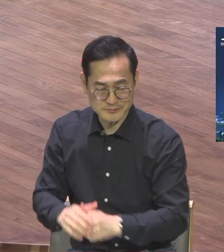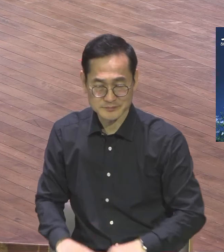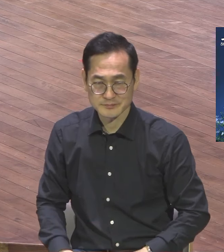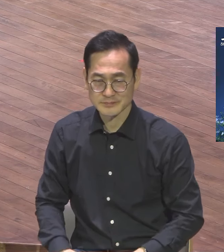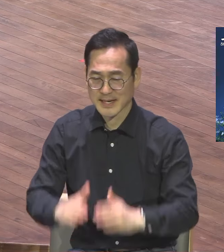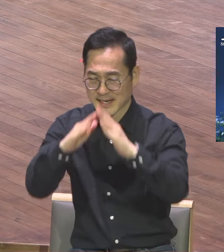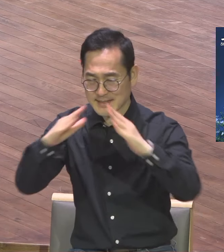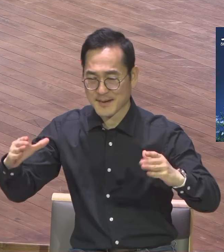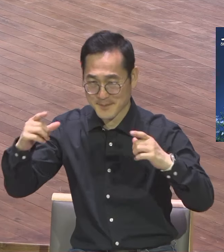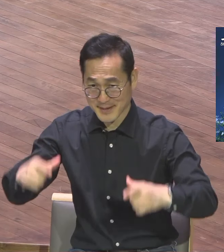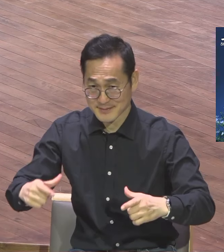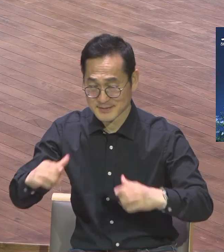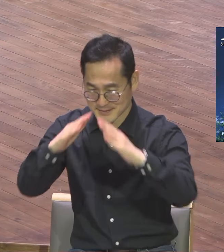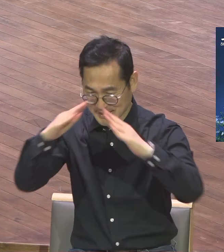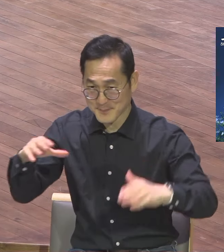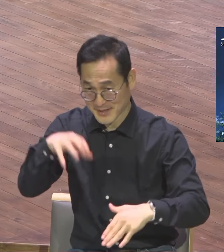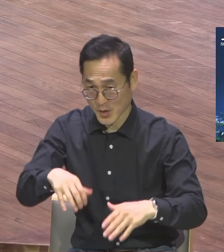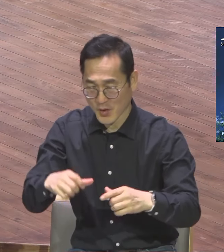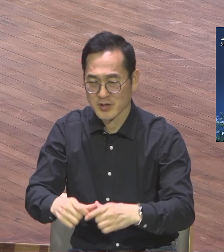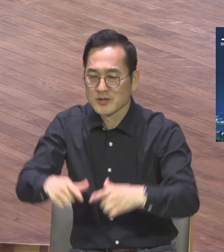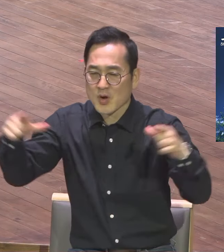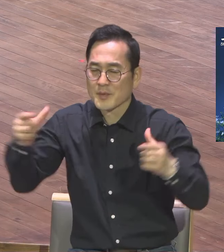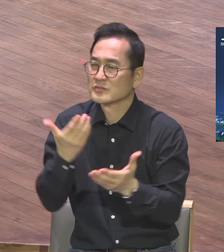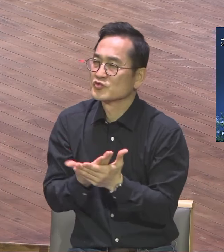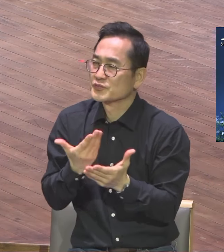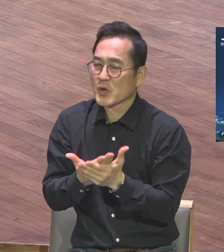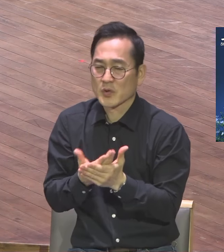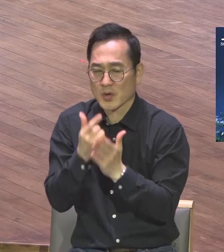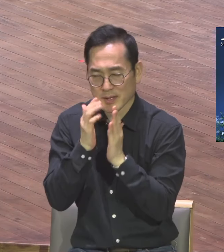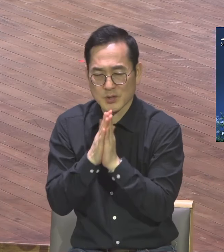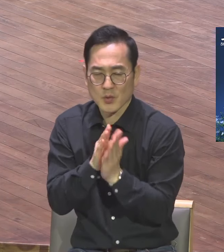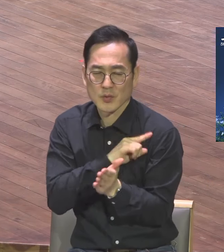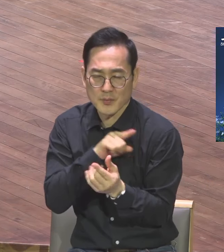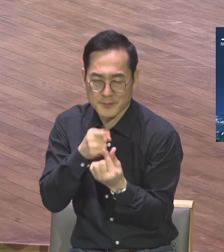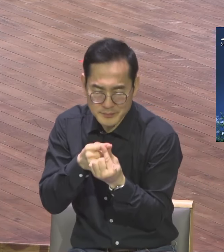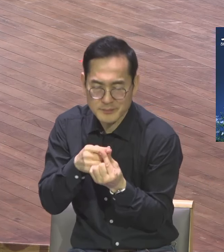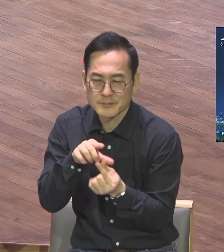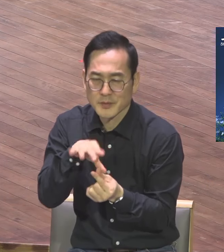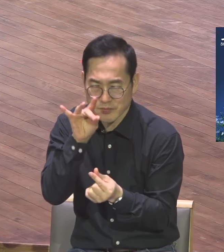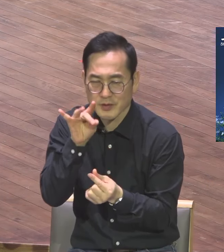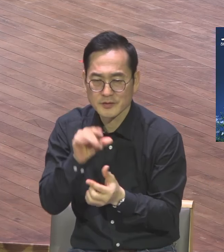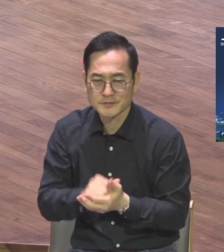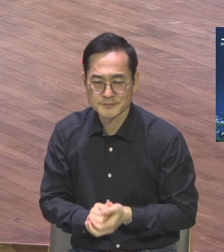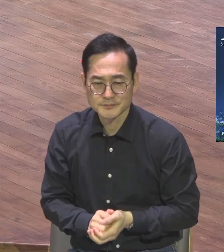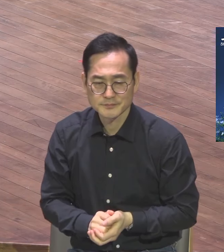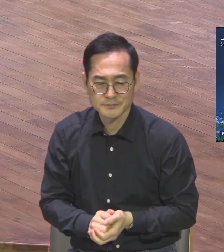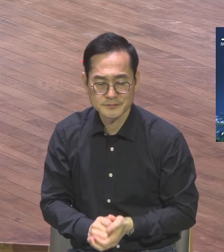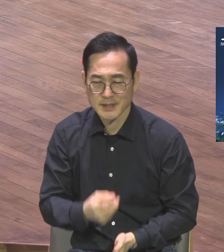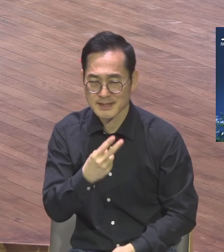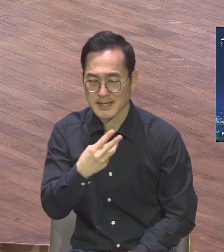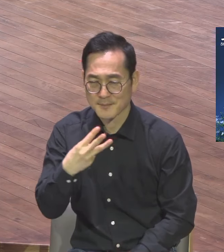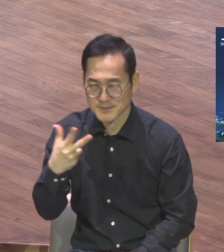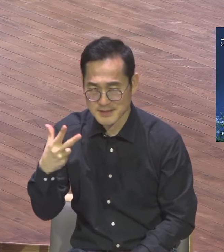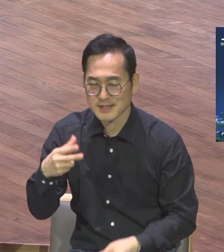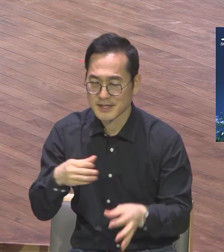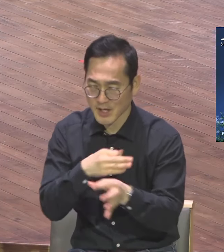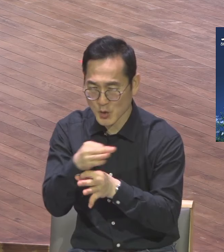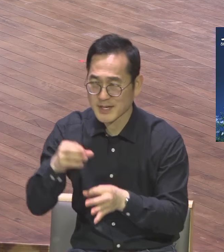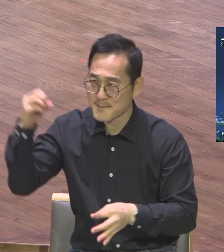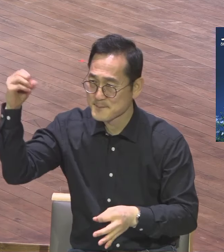장막들을 성교를 때문에 넓혀 주옵소서. 또 세밀하게 기도하세요. 237 경제, 빛의 경제, 렘드